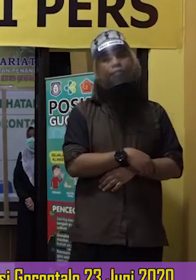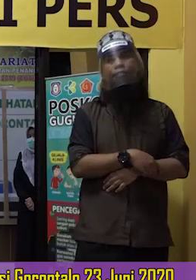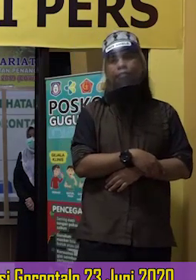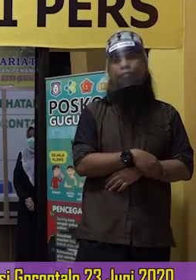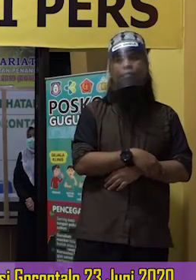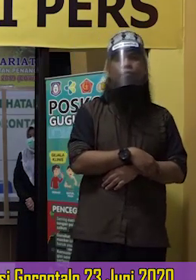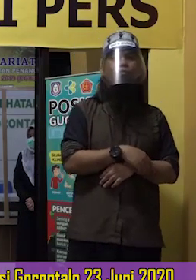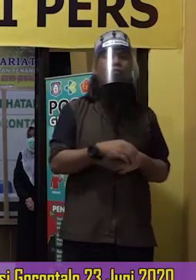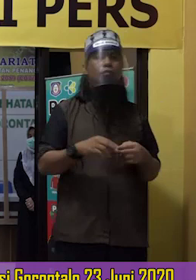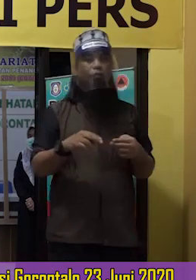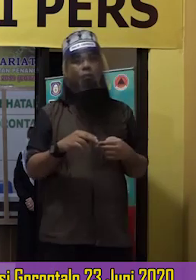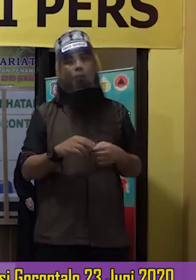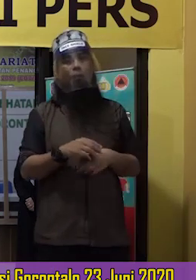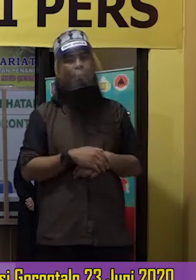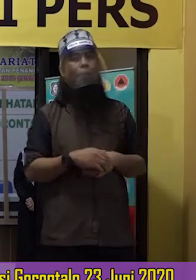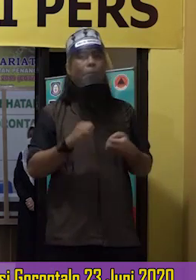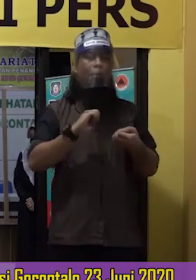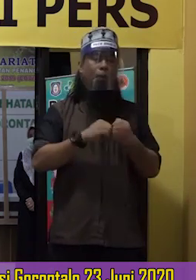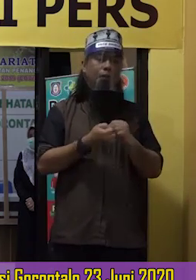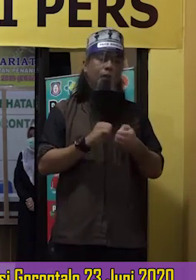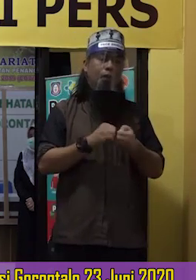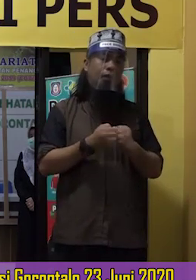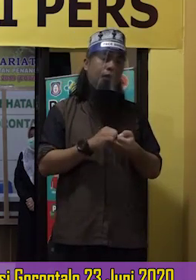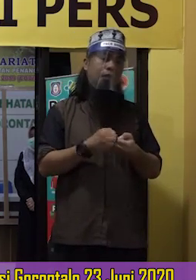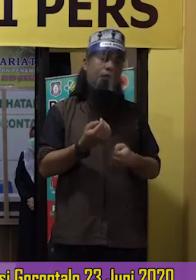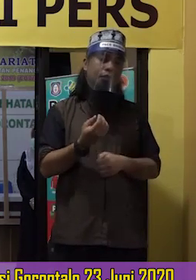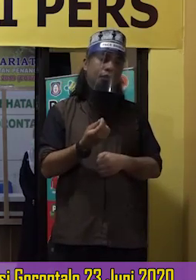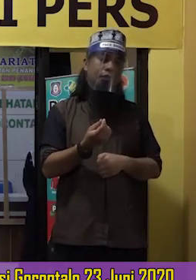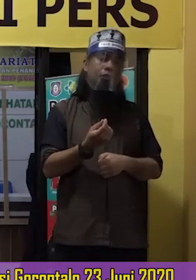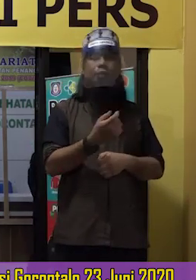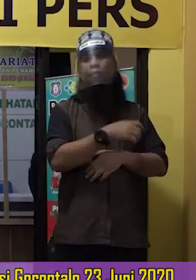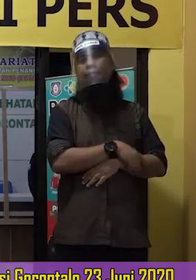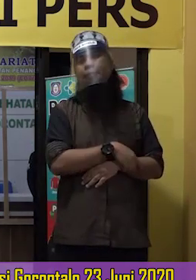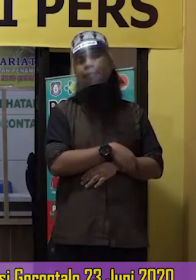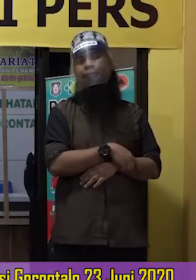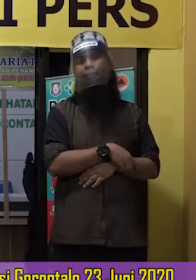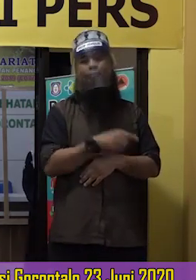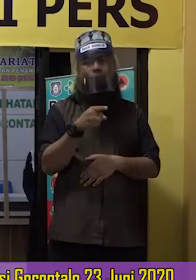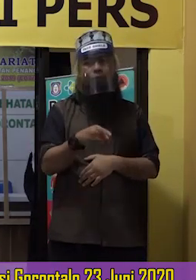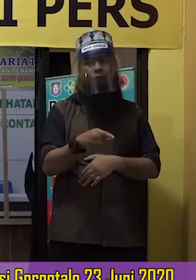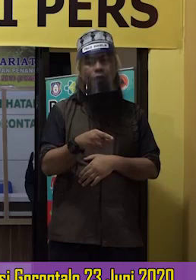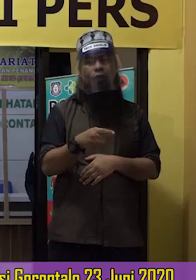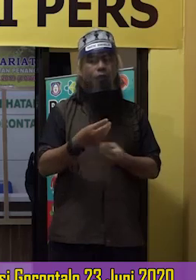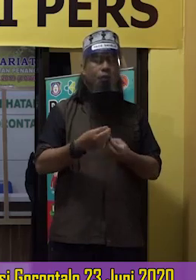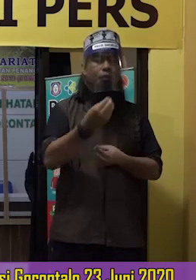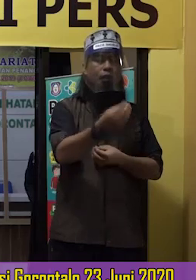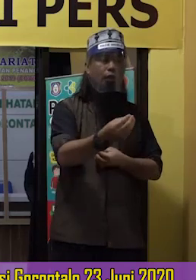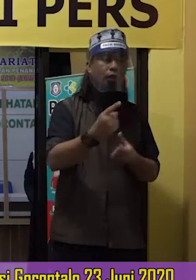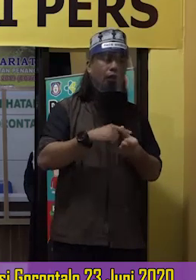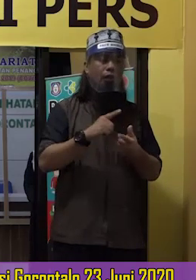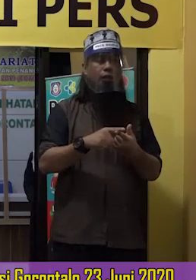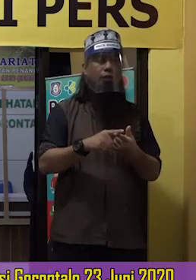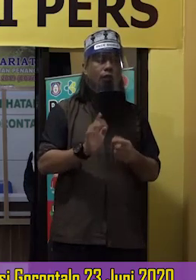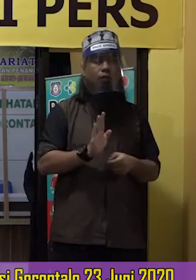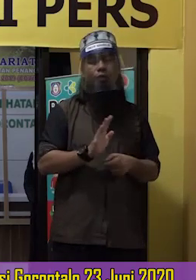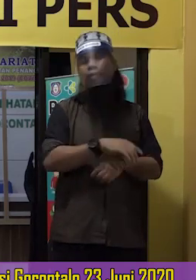Iya. Kalau yang dari Pemda, dari gugus tugas, dari baik gugus tugas provinsi maupun gugus